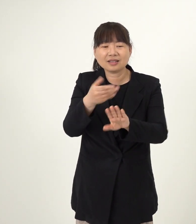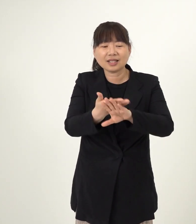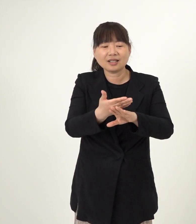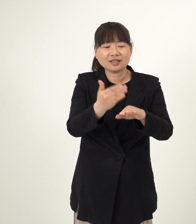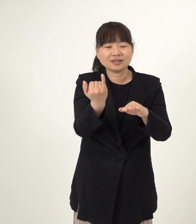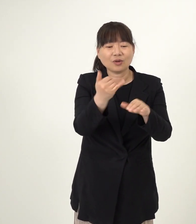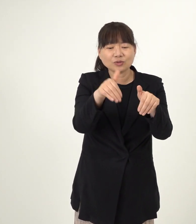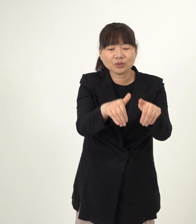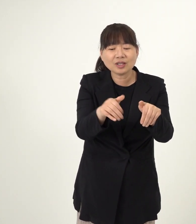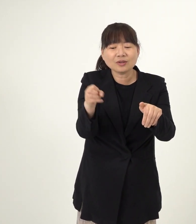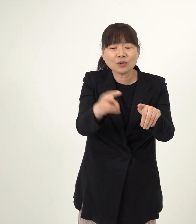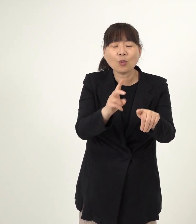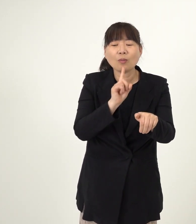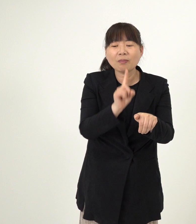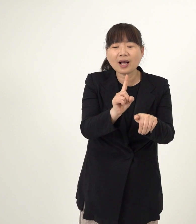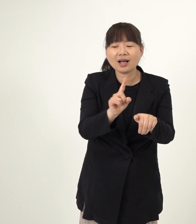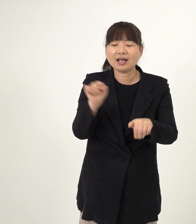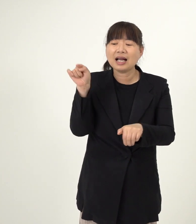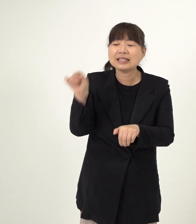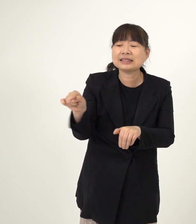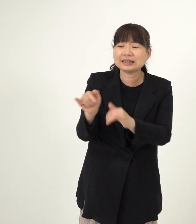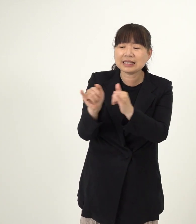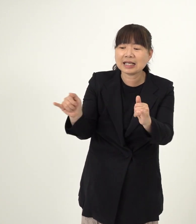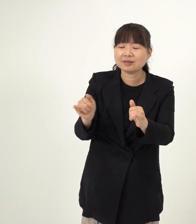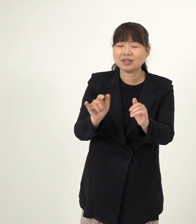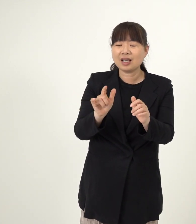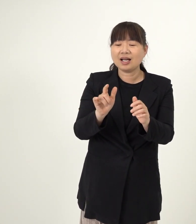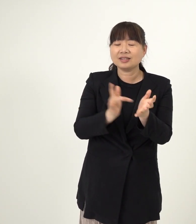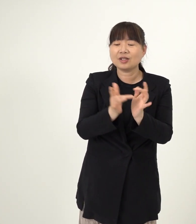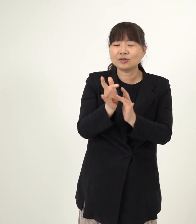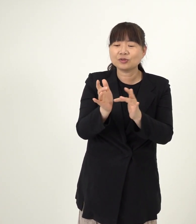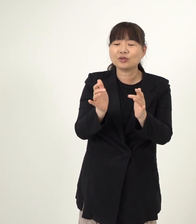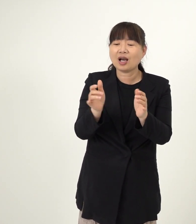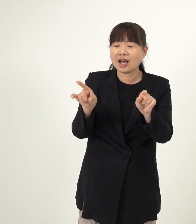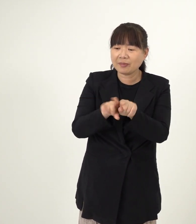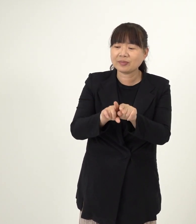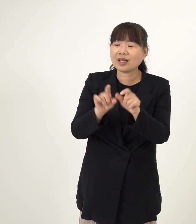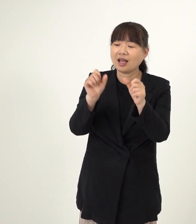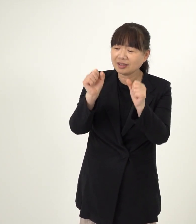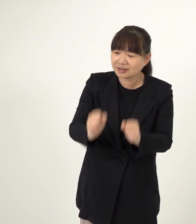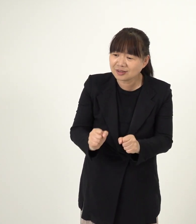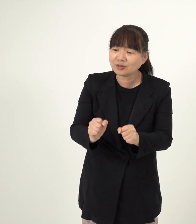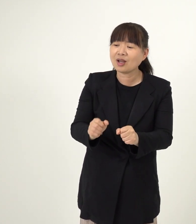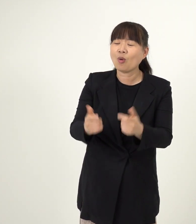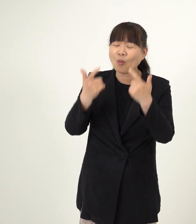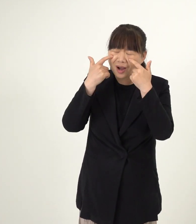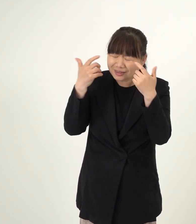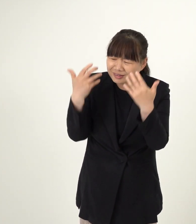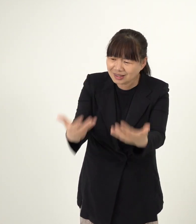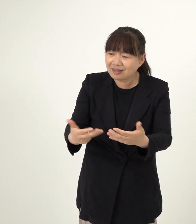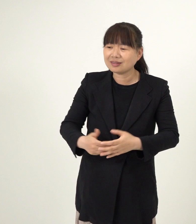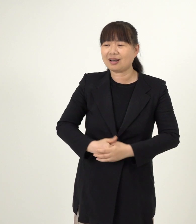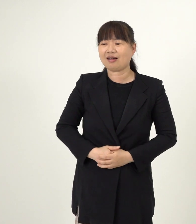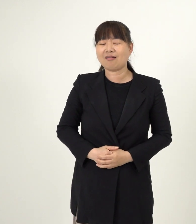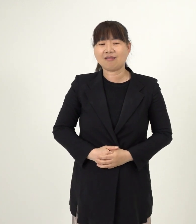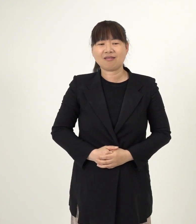있는 사람들에게 말하되 이 사람은 나사렛 예수와 함께 있었도다 하매. 네.